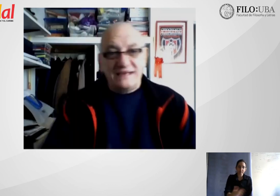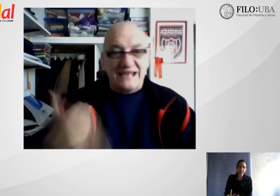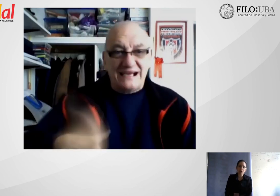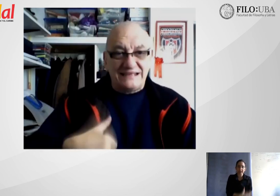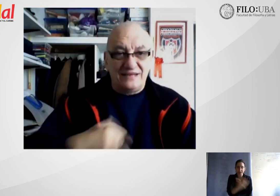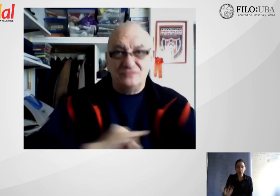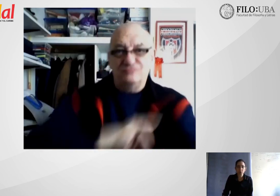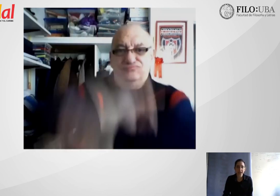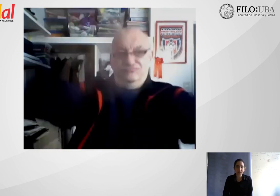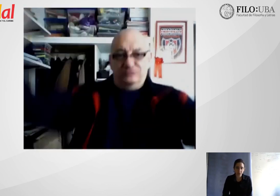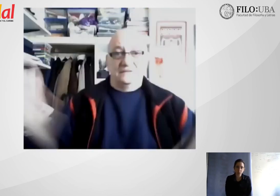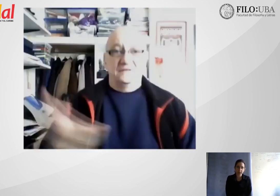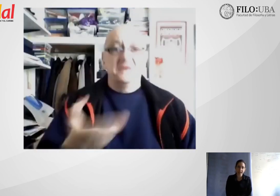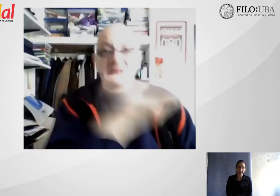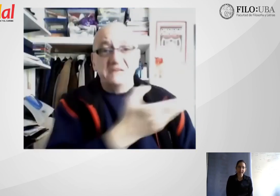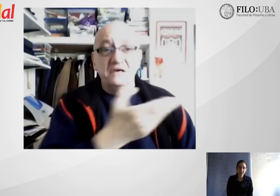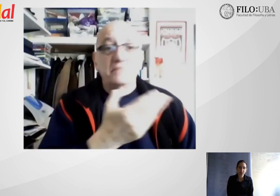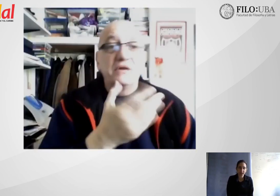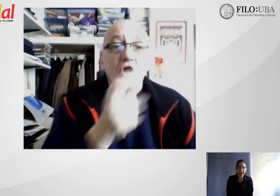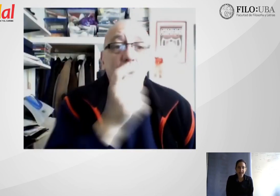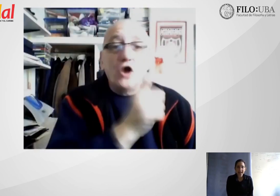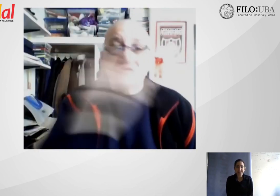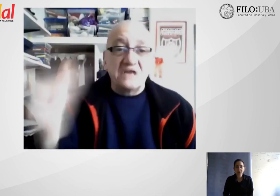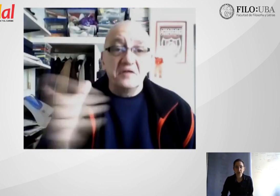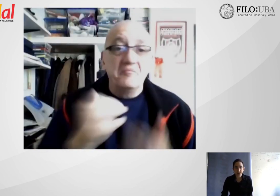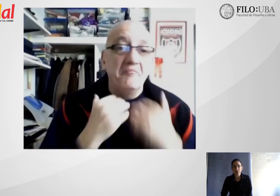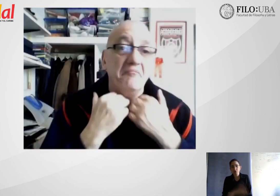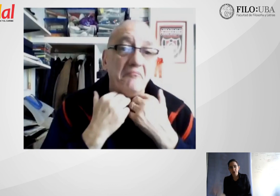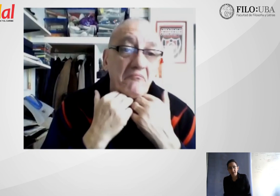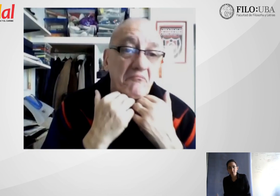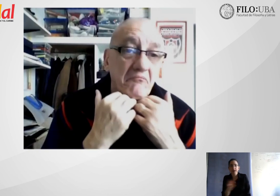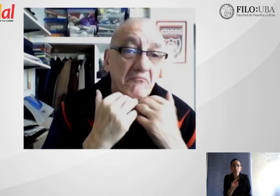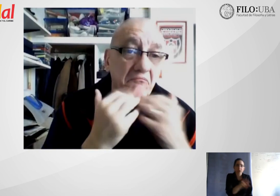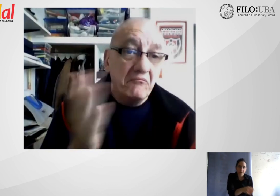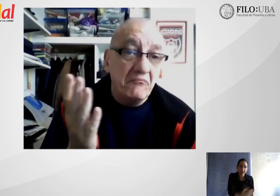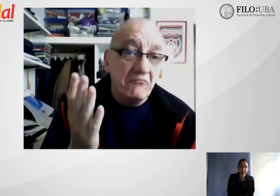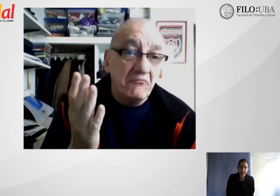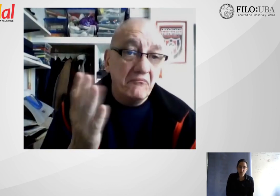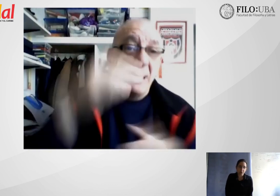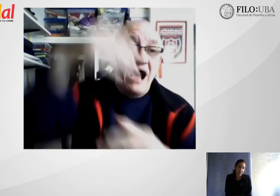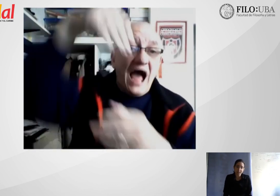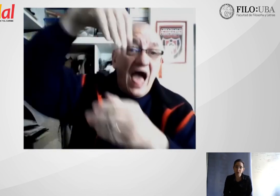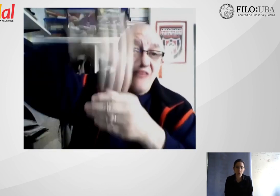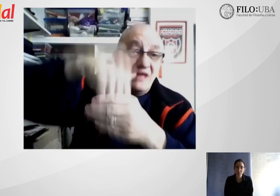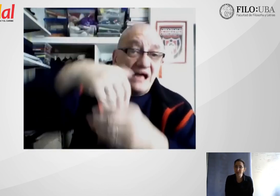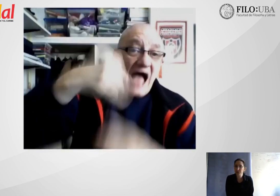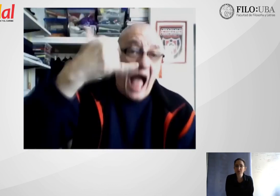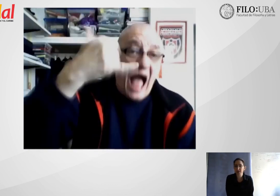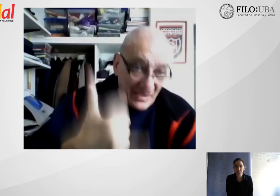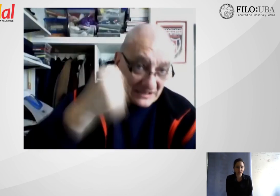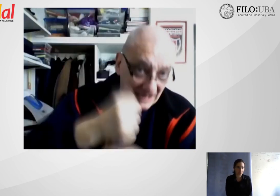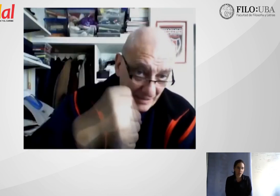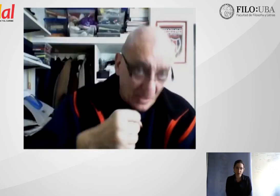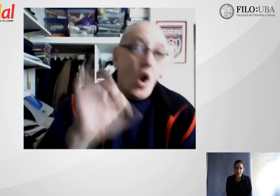a la Confederación, que es quien nos nuclea, que nos nuclea de manera nacional, entiendo que nosotros hicimos la denuncia a través de ellos, pero al día de hoy no tuvimos